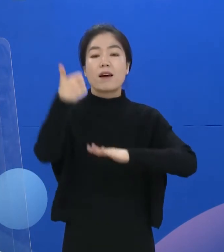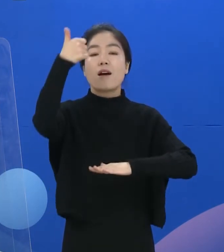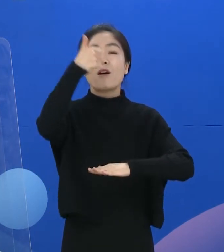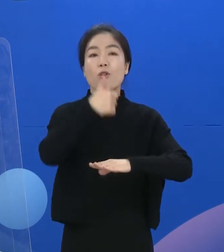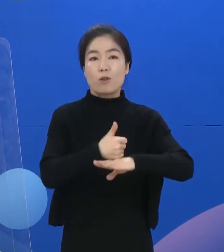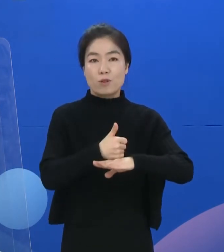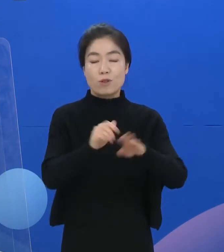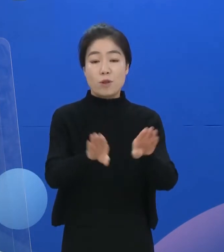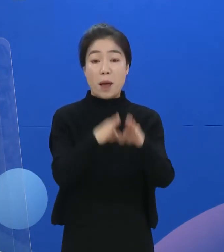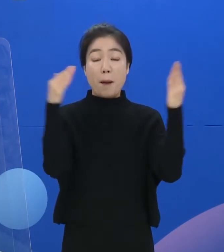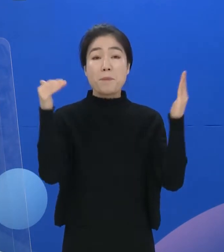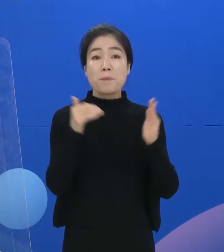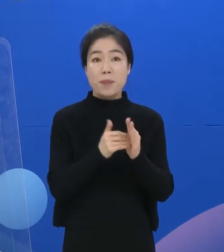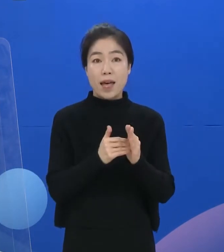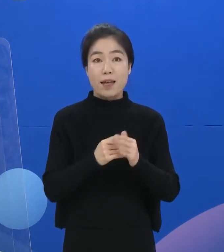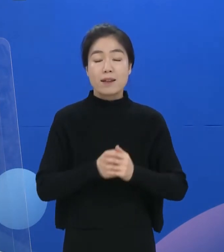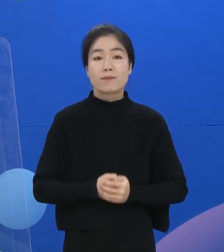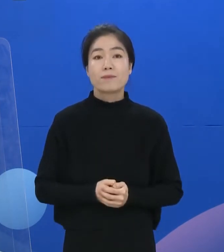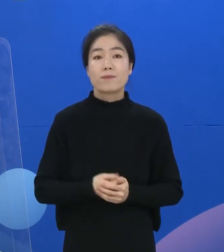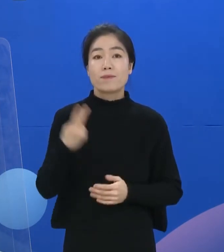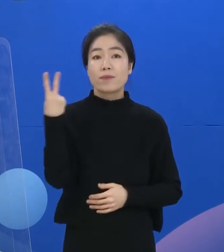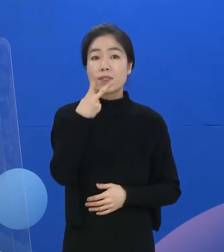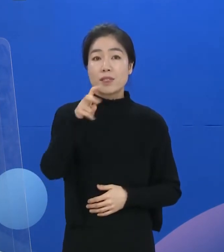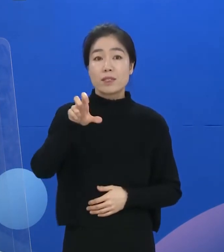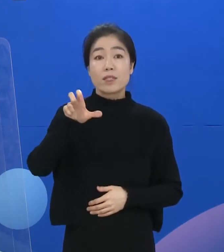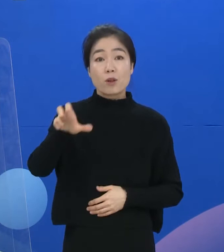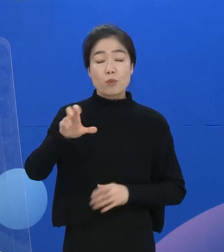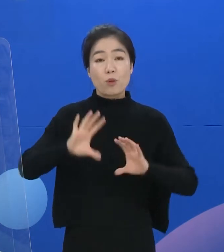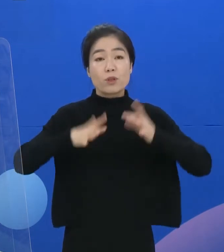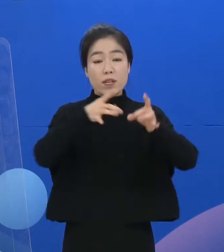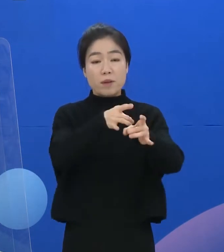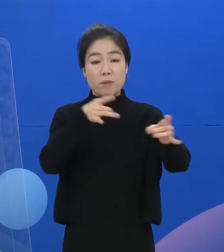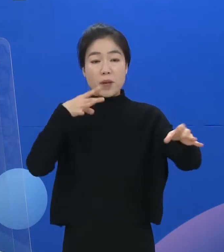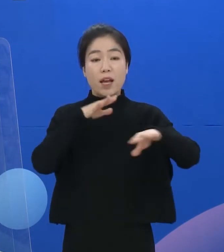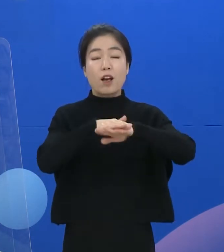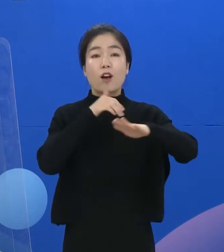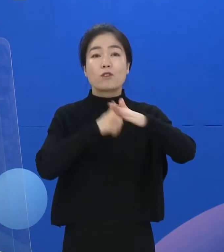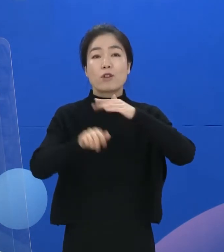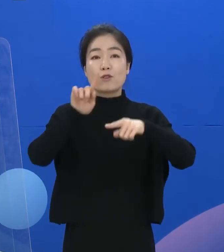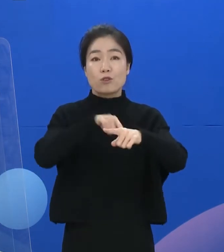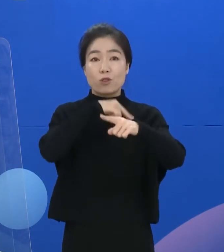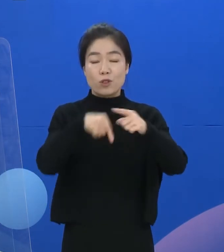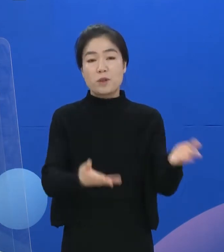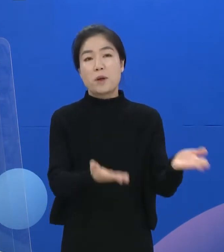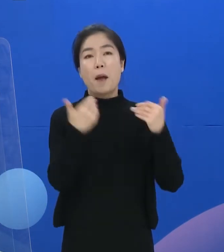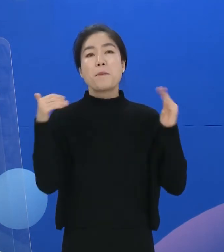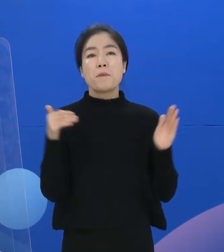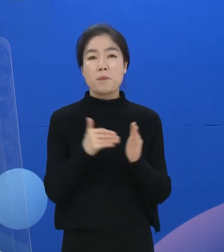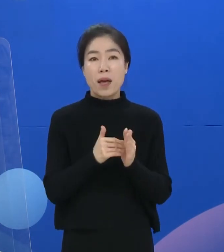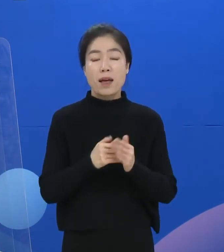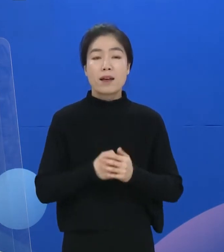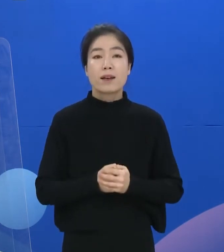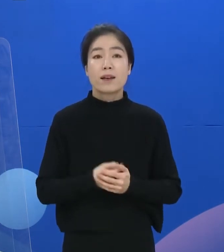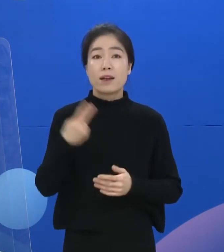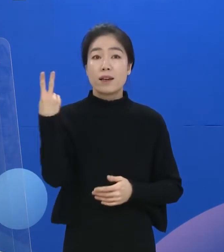2019년 광주 세계 수영 선수권 대회를 역대 가장 성공적인 대회를 개최국